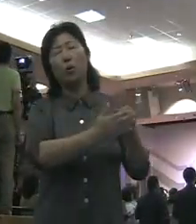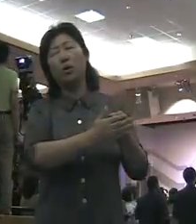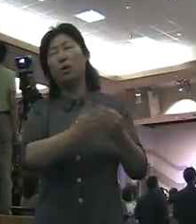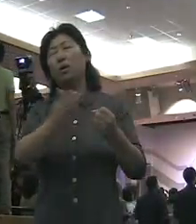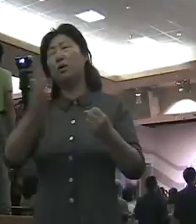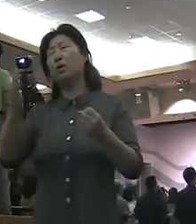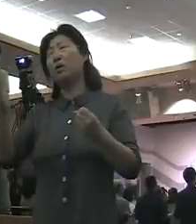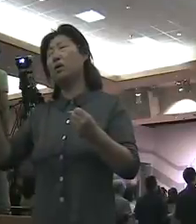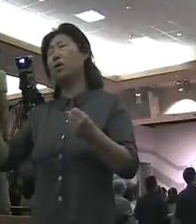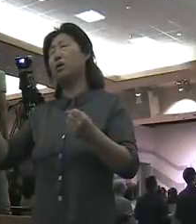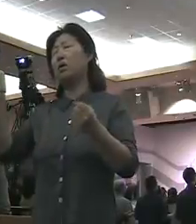찬양하오니 주님을